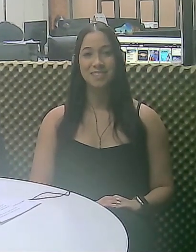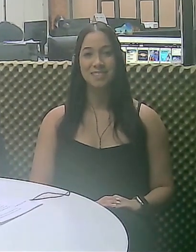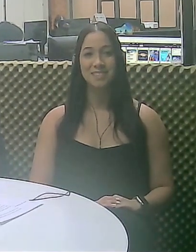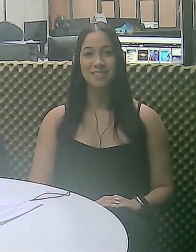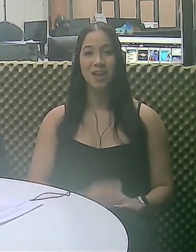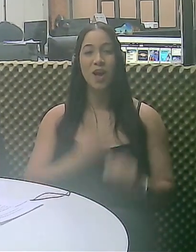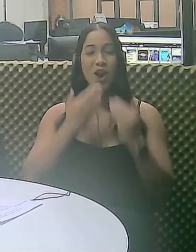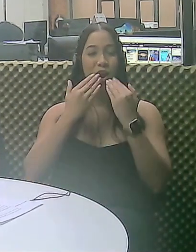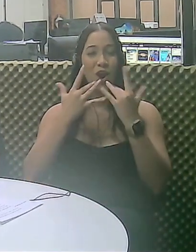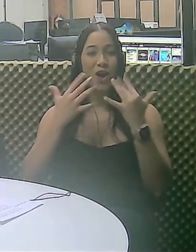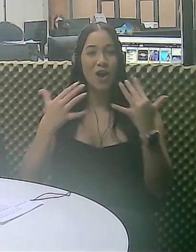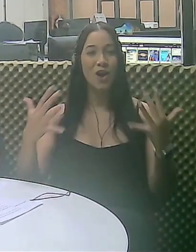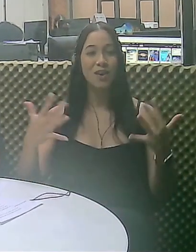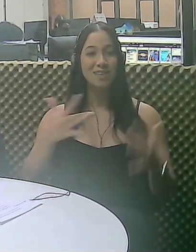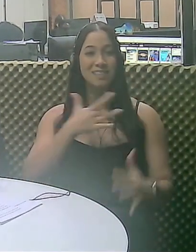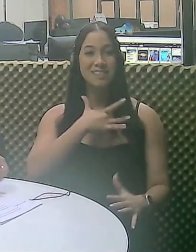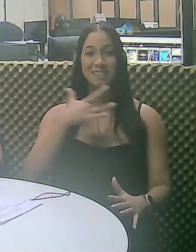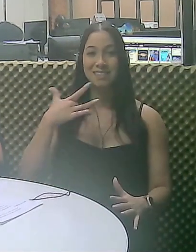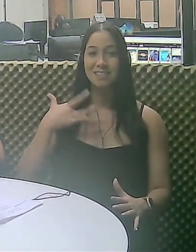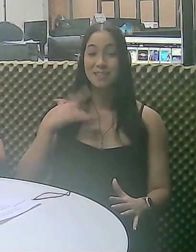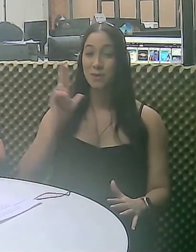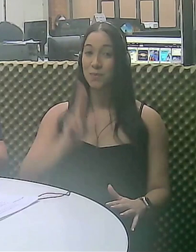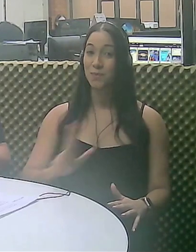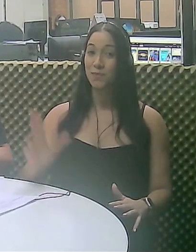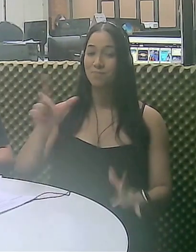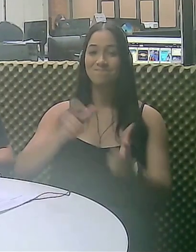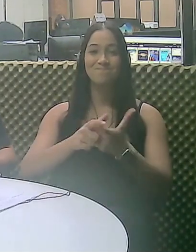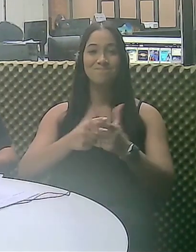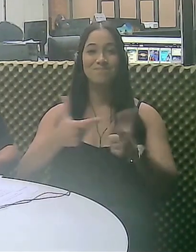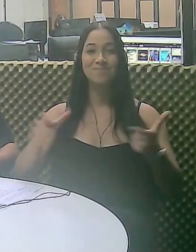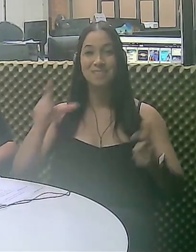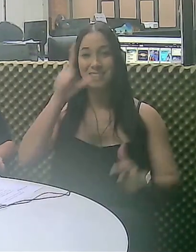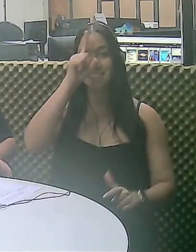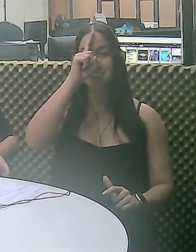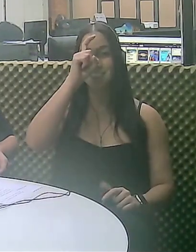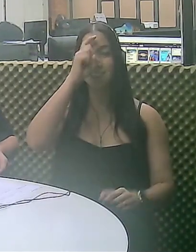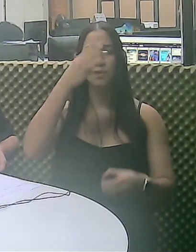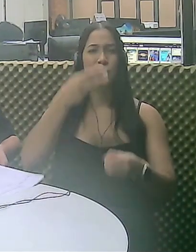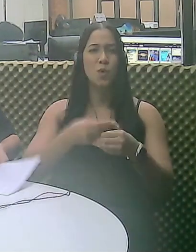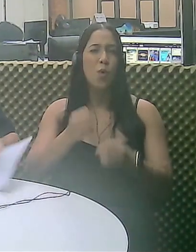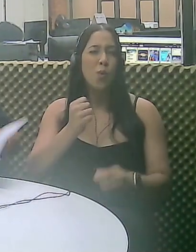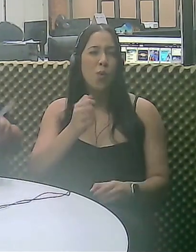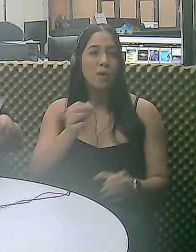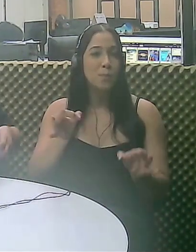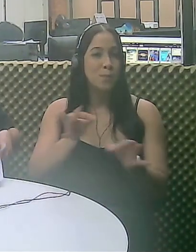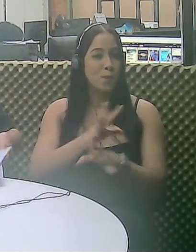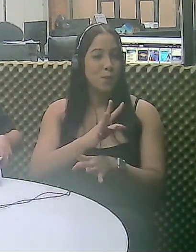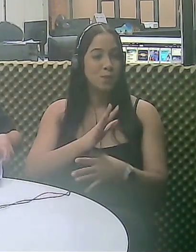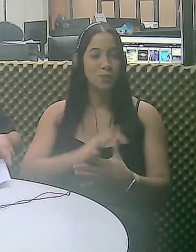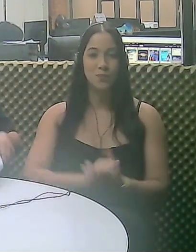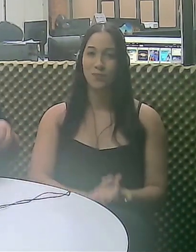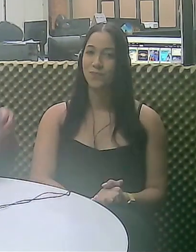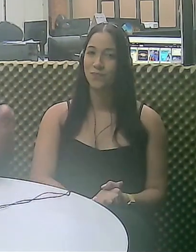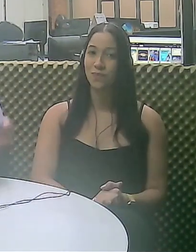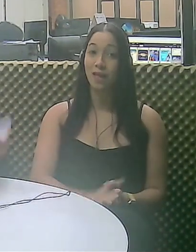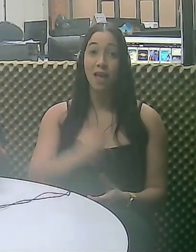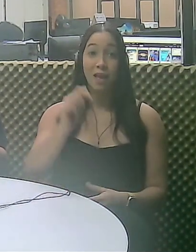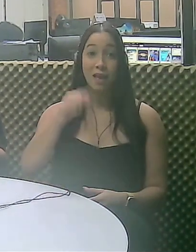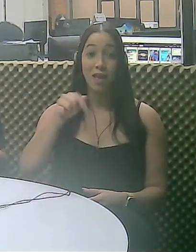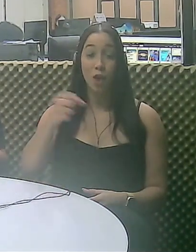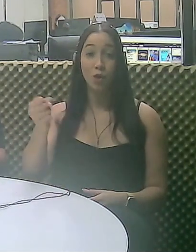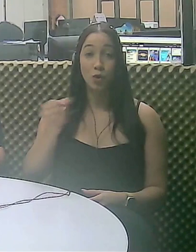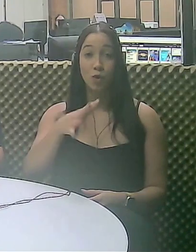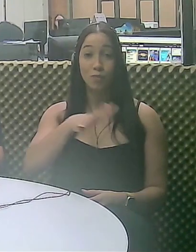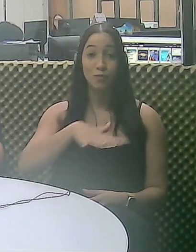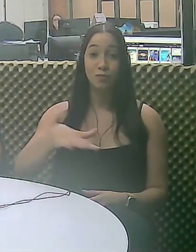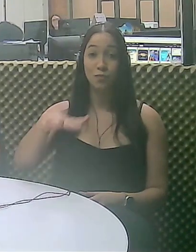Mais uma boa notícia para a saúde de Uberlândia. A ampliação do Hospital Municipal está quase pronta. Esta é a nova